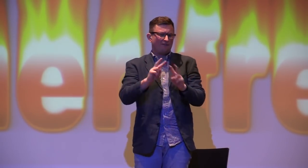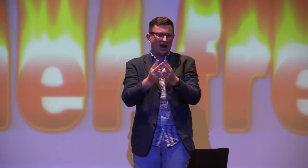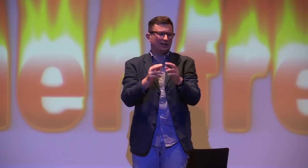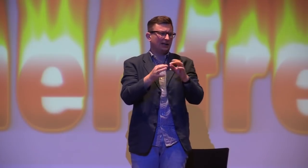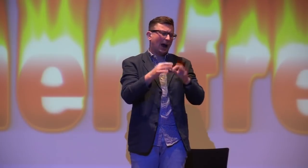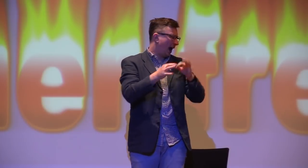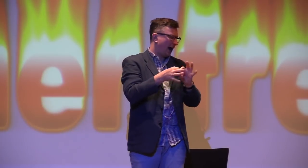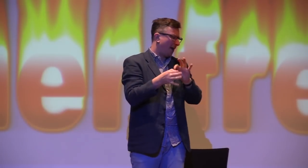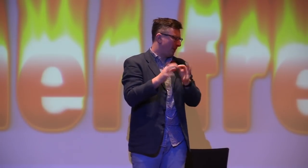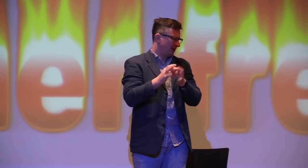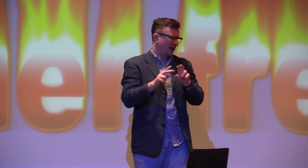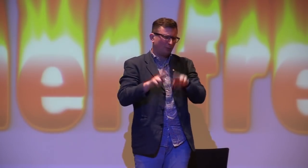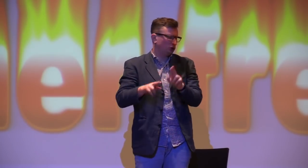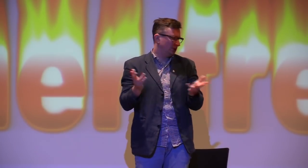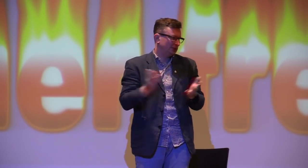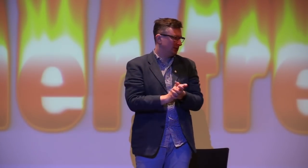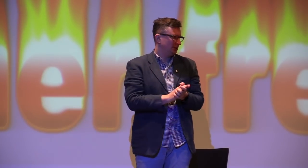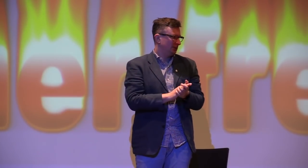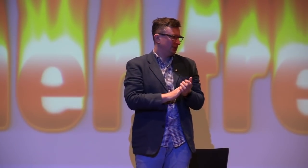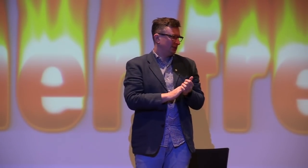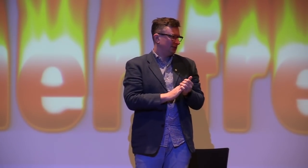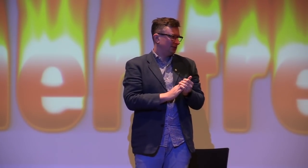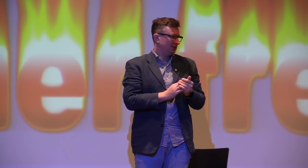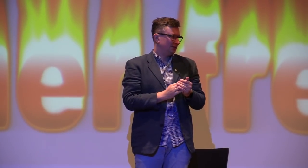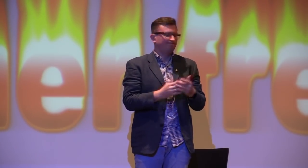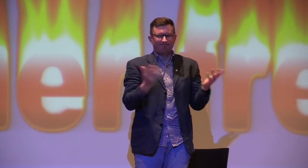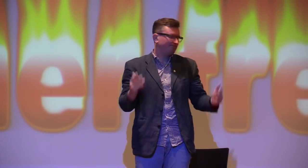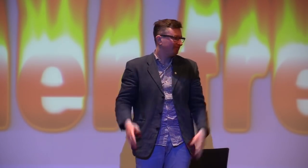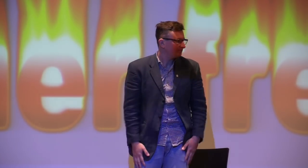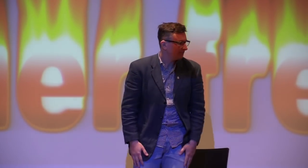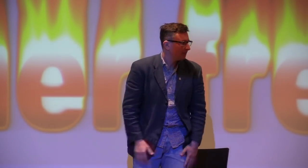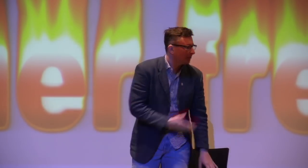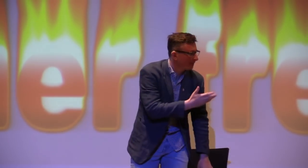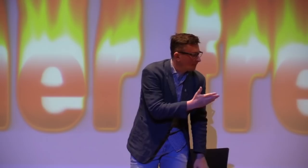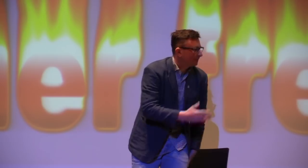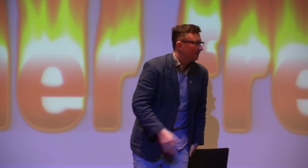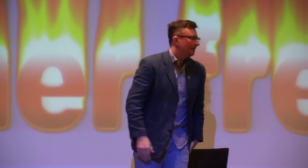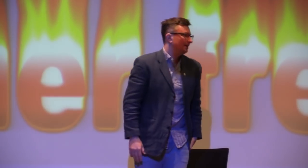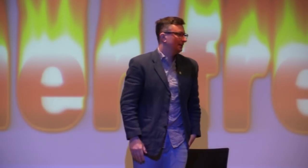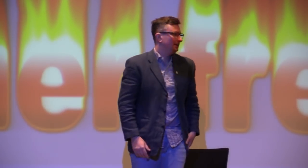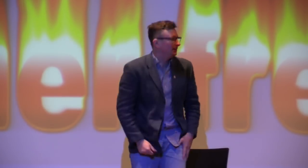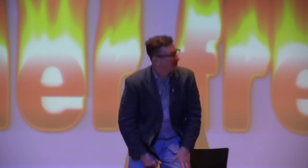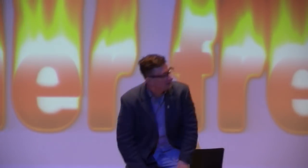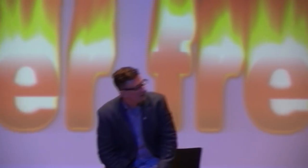Vielleicht gibt es da Möglichkeiten, finanziell zu unterstützen, aber das ist, glaube ich, auch von Verein zu Verein irgendwie